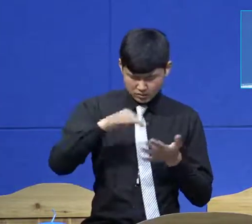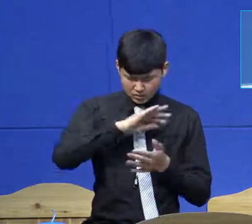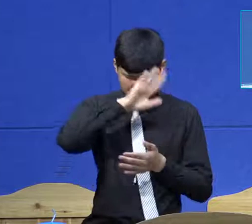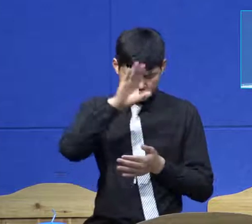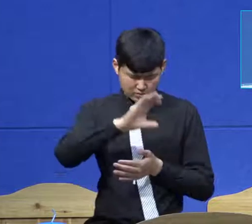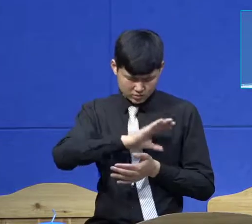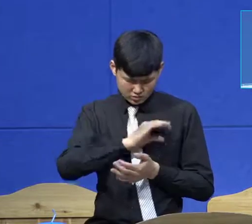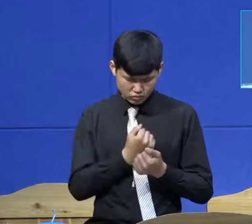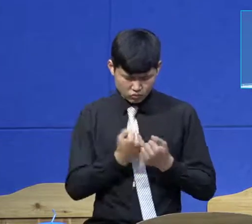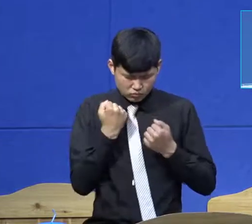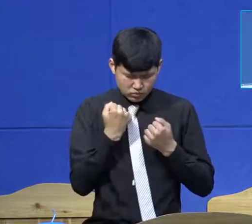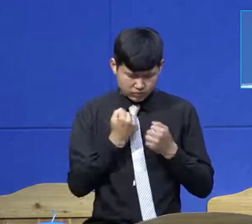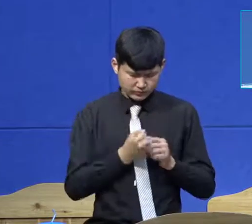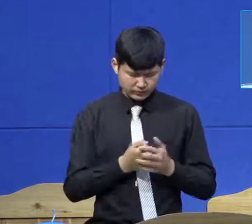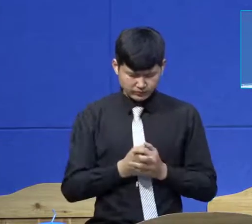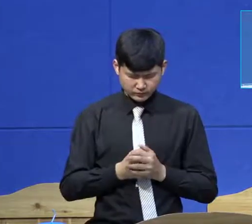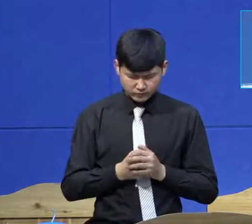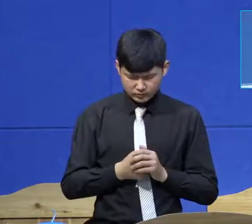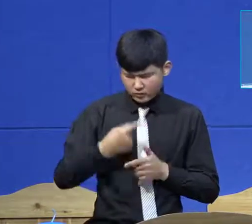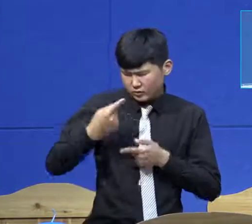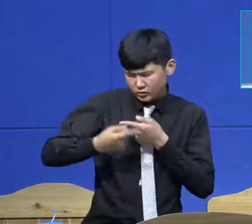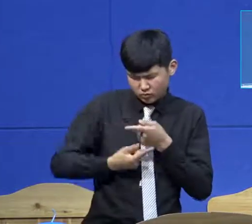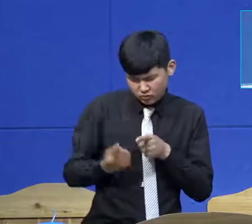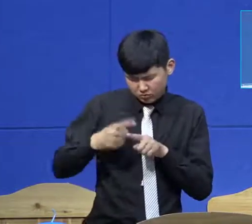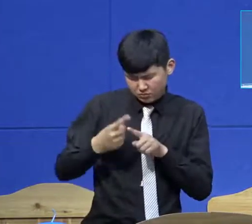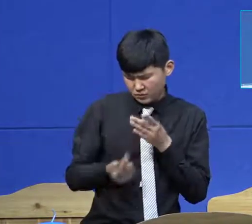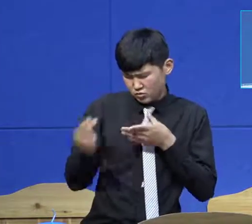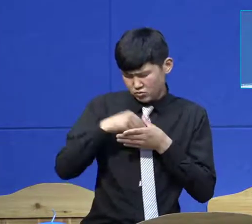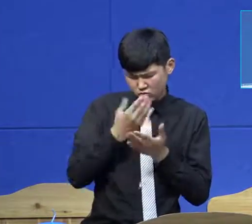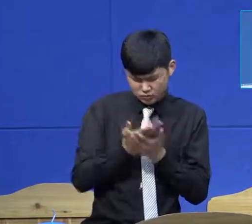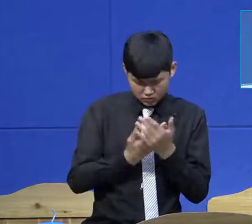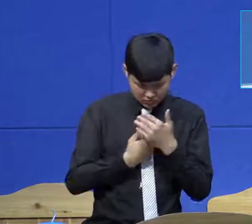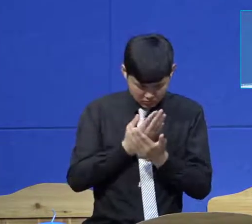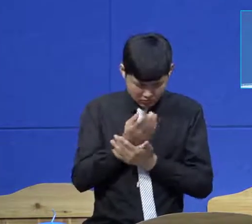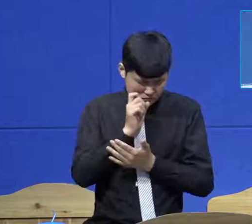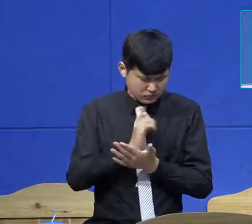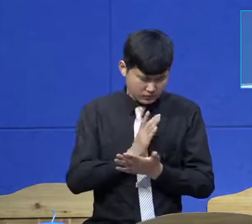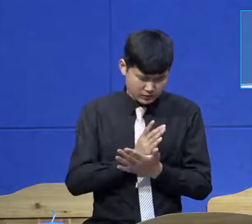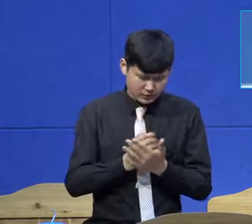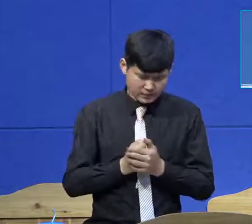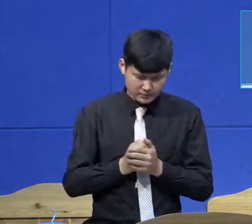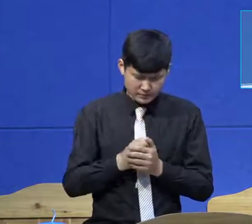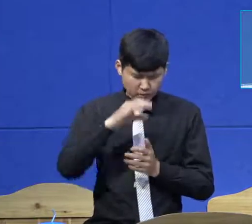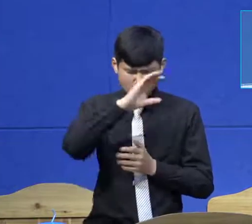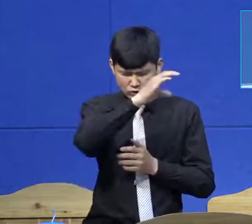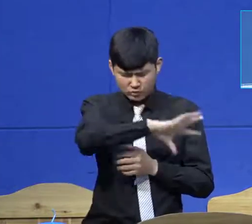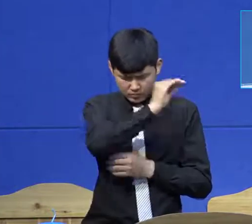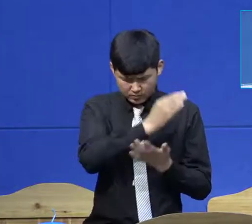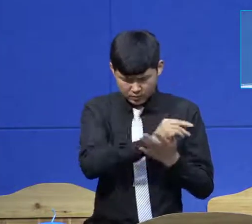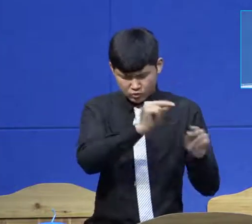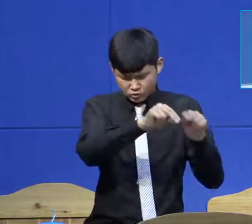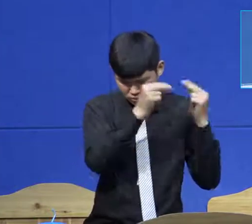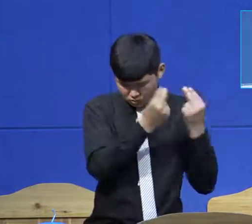сэтгэлийг, хүчийг өшөө илүү суулгаж өгнө үг танаас гуйж байна. Солонгос даяар байгаа